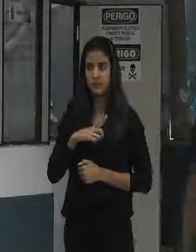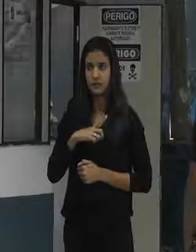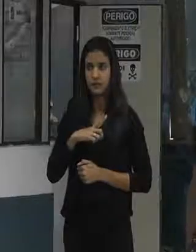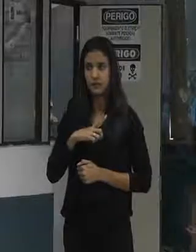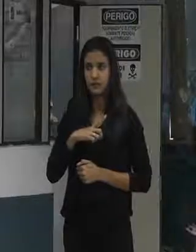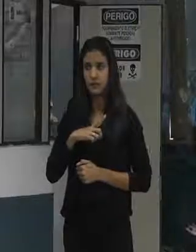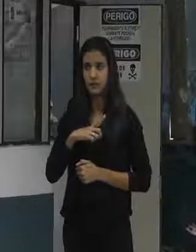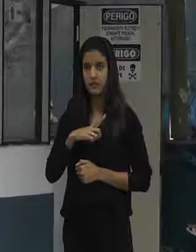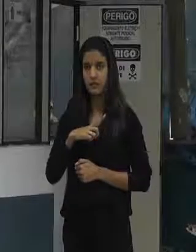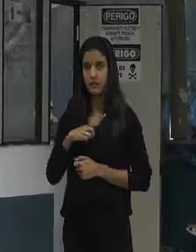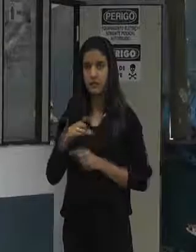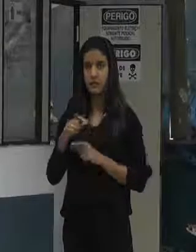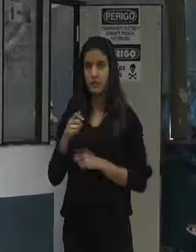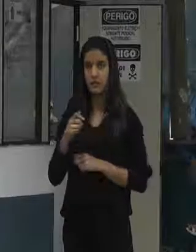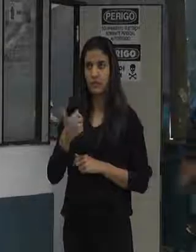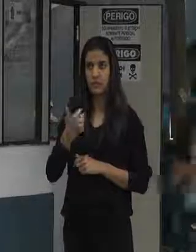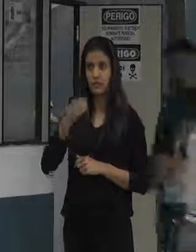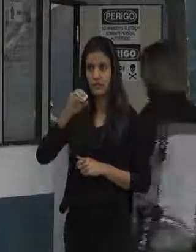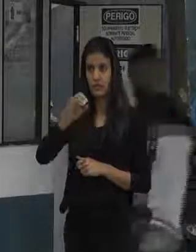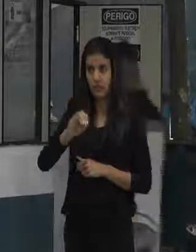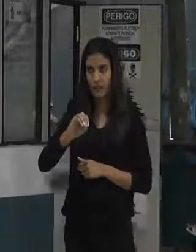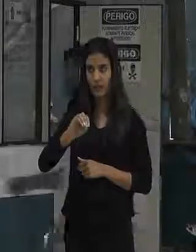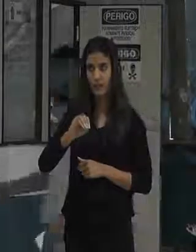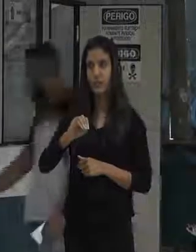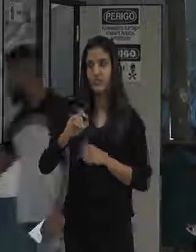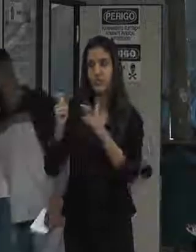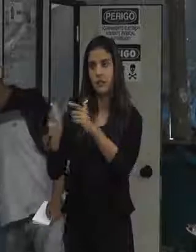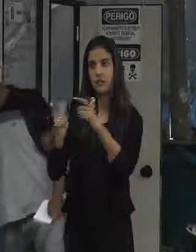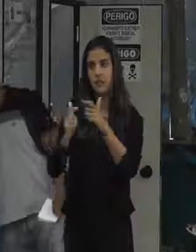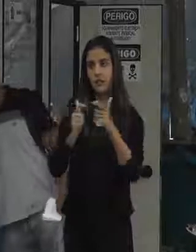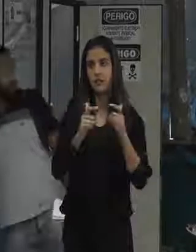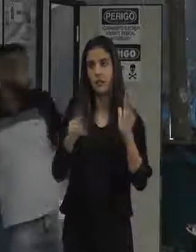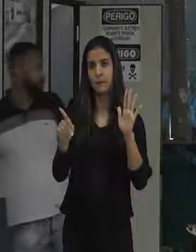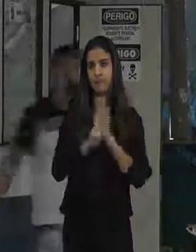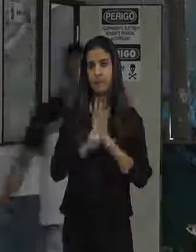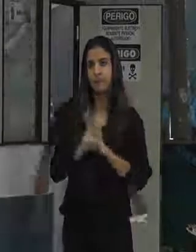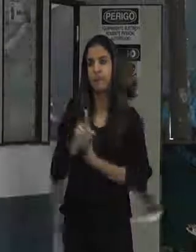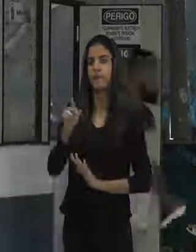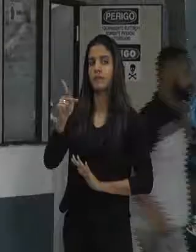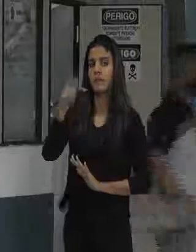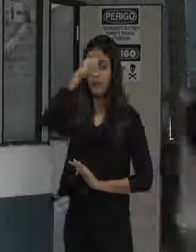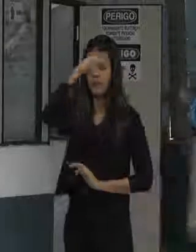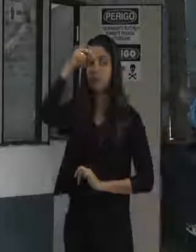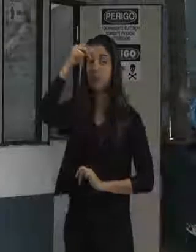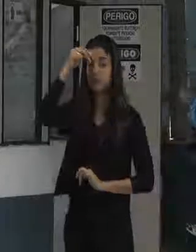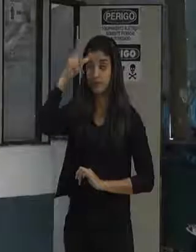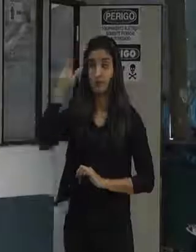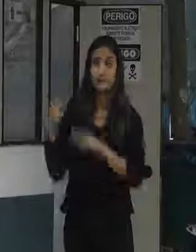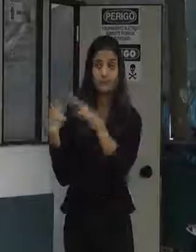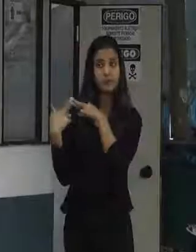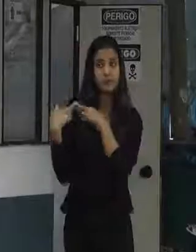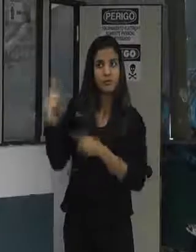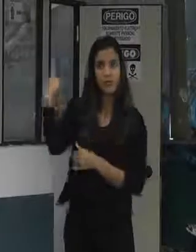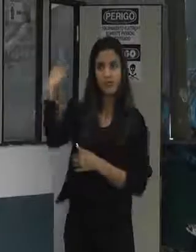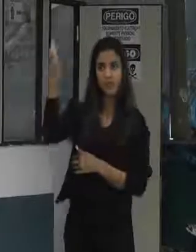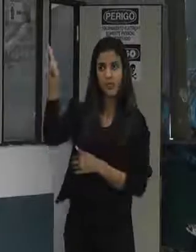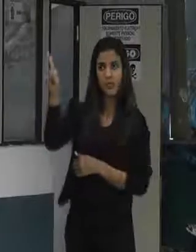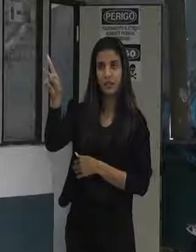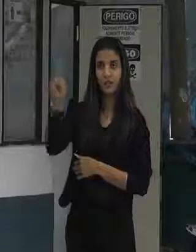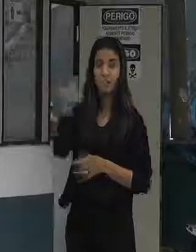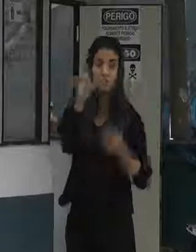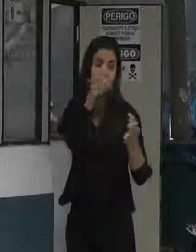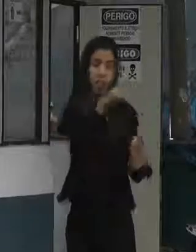dezena ou mais de imóveis do próprio município ou sob responsabilidade do município que estão